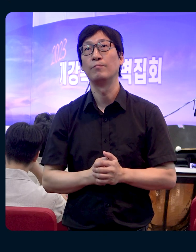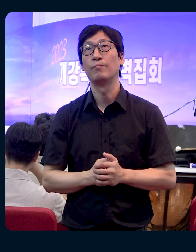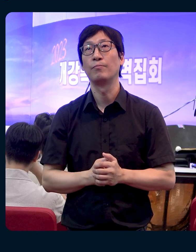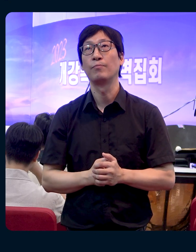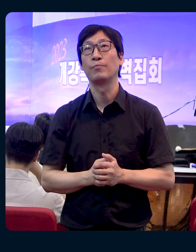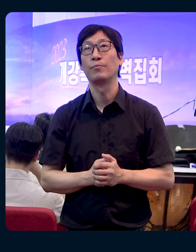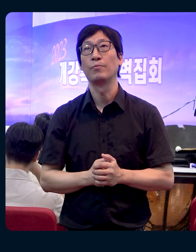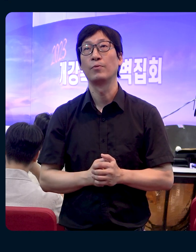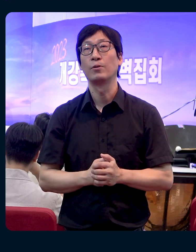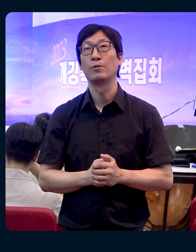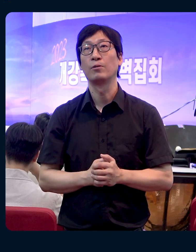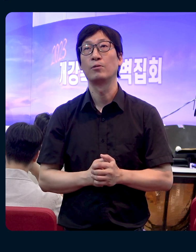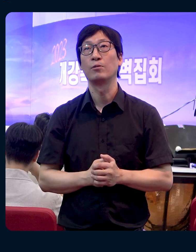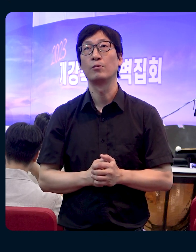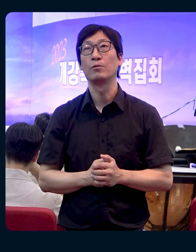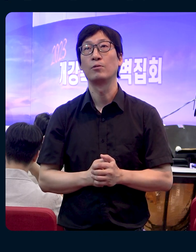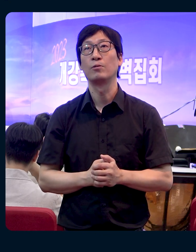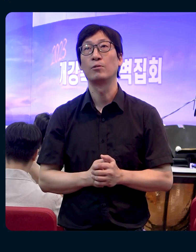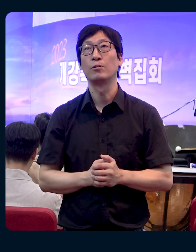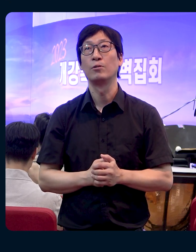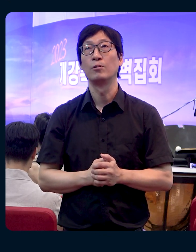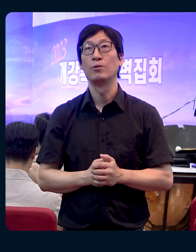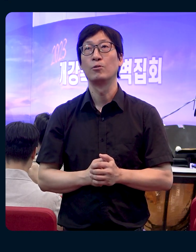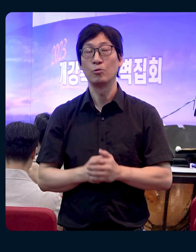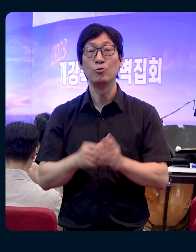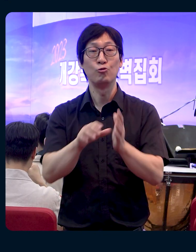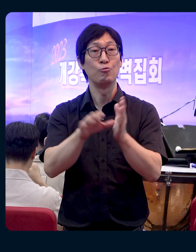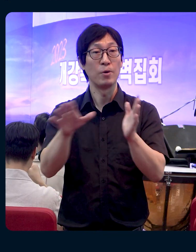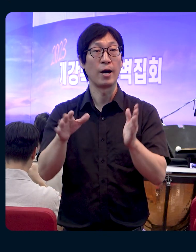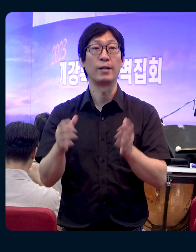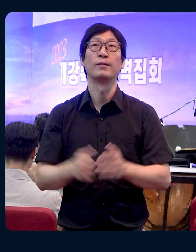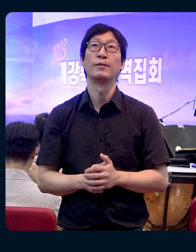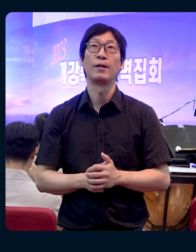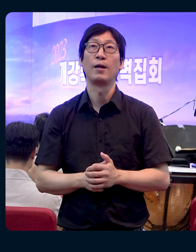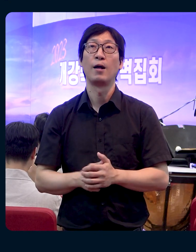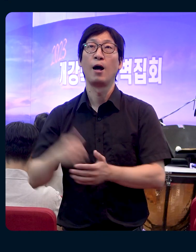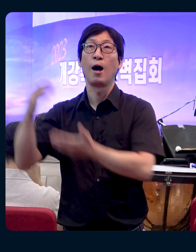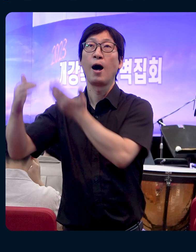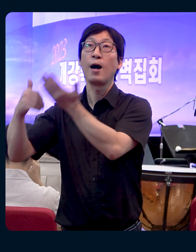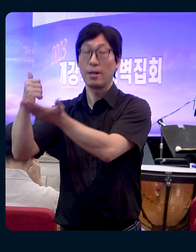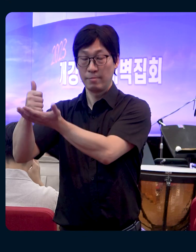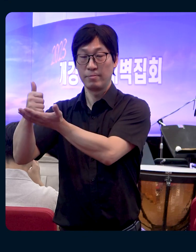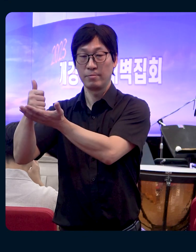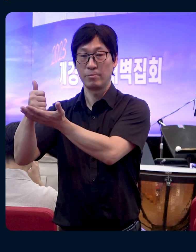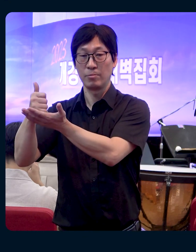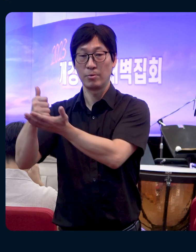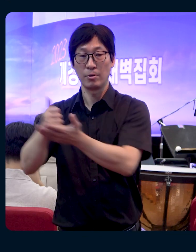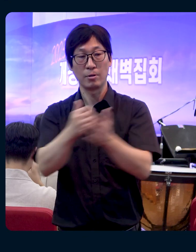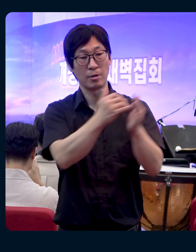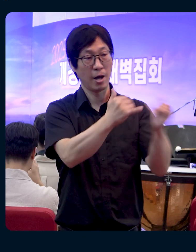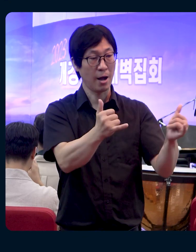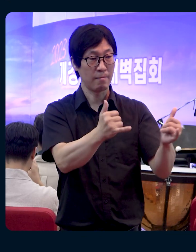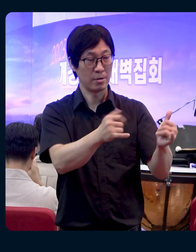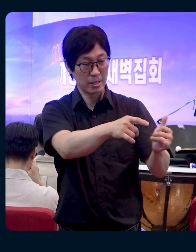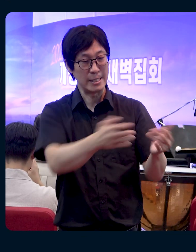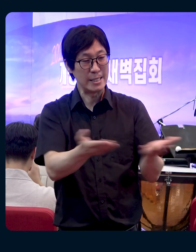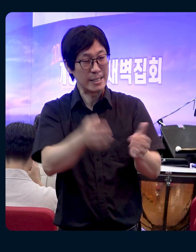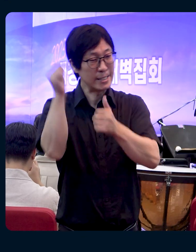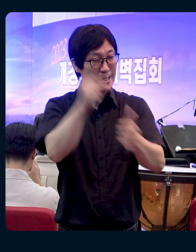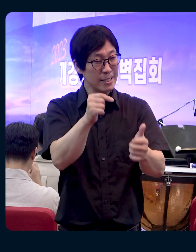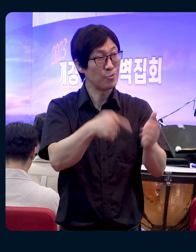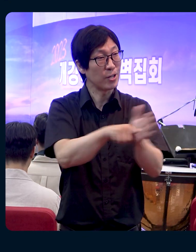샤마르라는 말 아닙니까? 다스림의 지키라 하실 때 그때 그냥 하나님이 인간을 갖다 부려먹으려고만